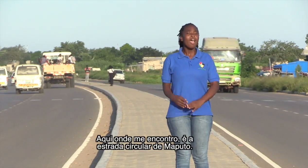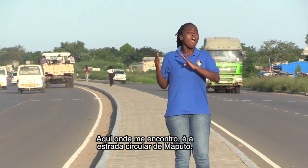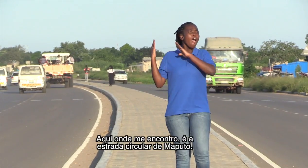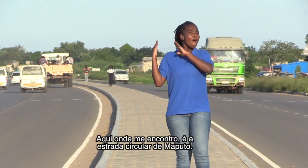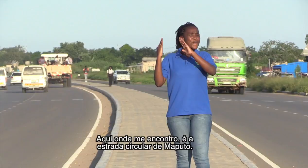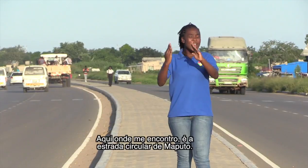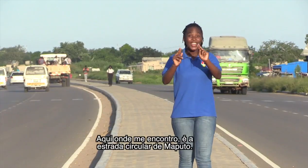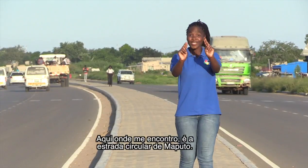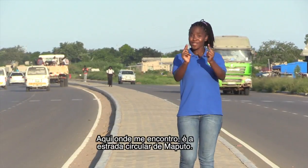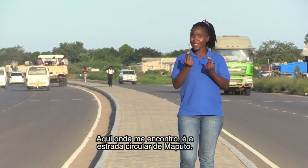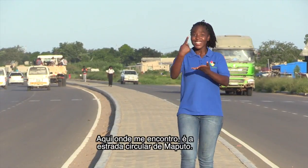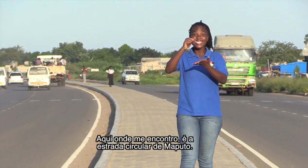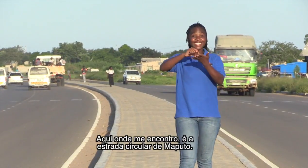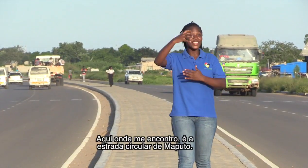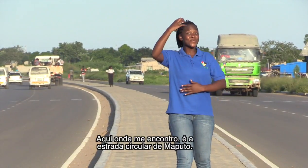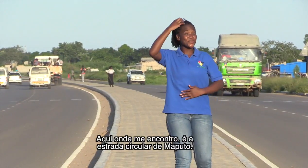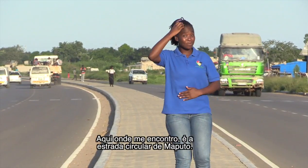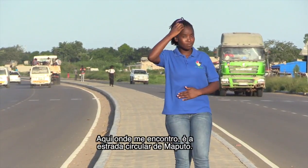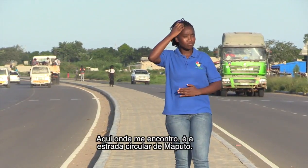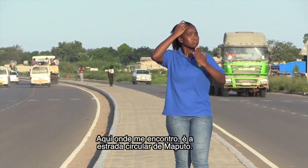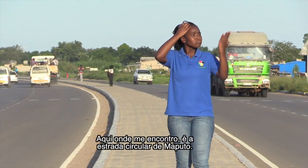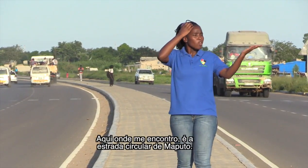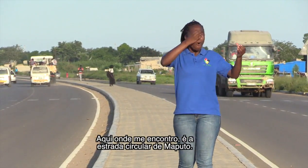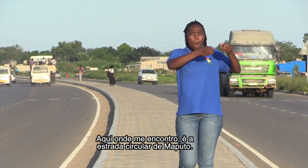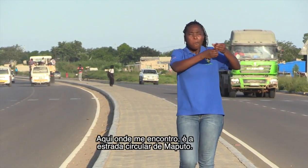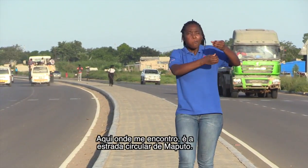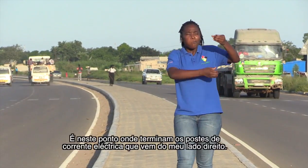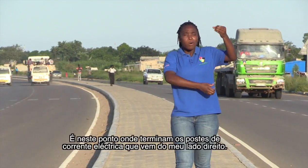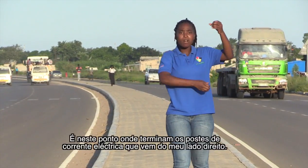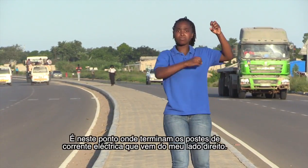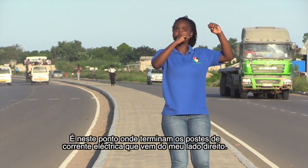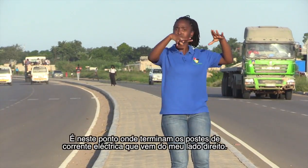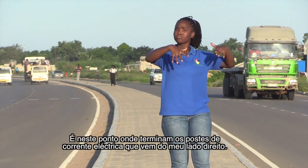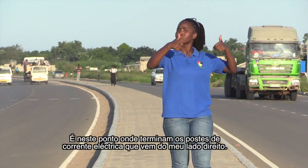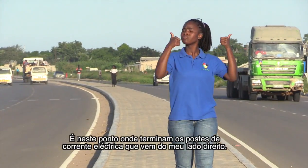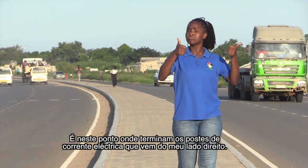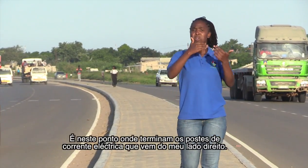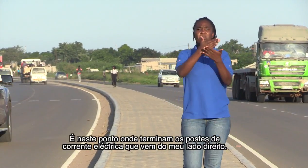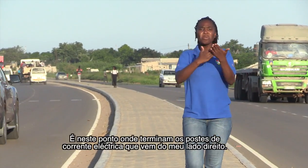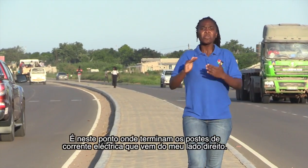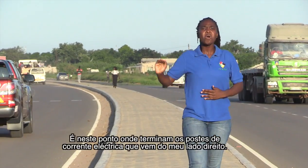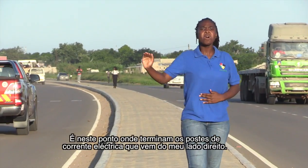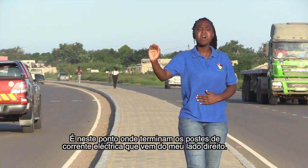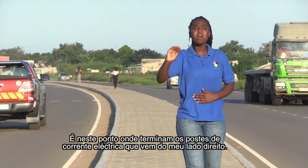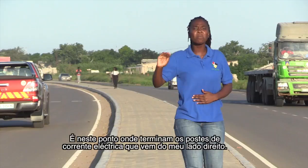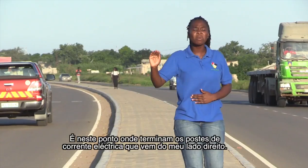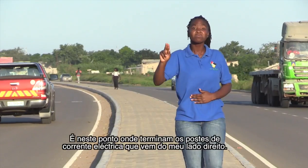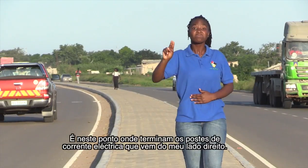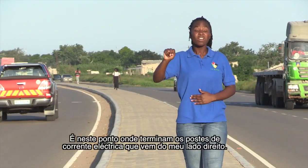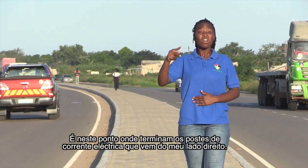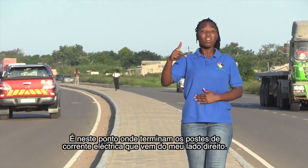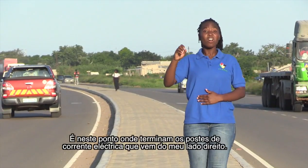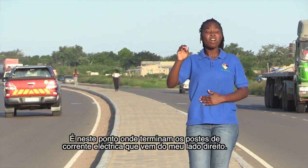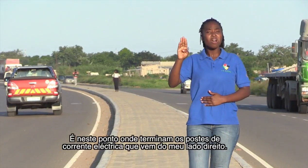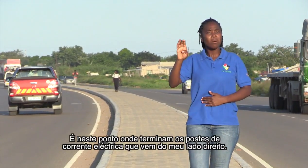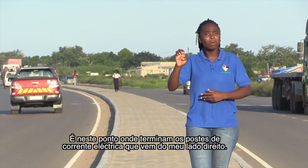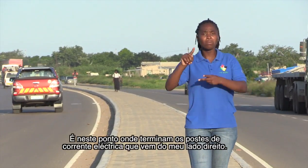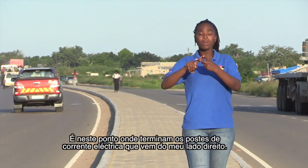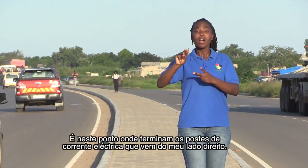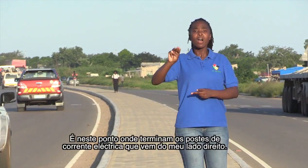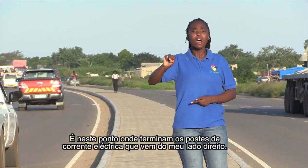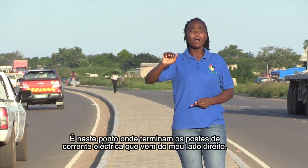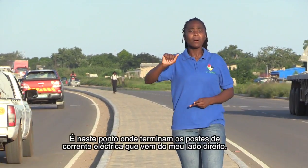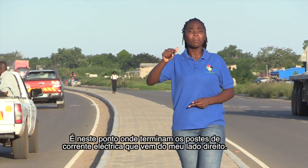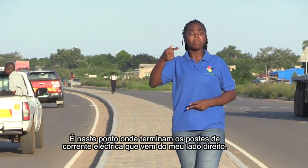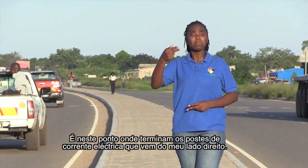Aqui onde me encontro é a estrada circular de Maputo. É neste ponto onde terminam os postos de corrente elétrica